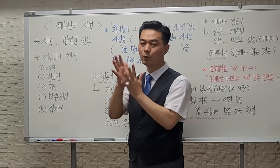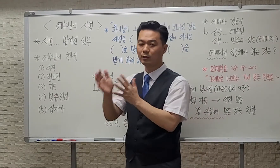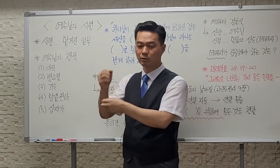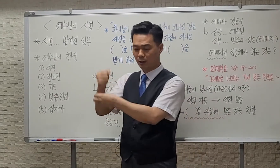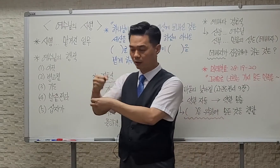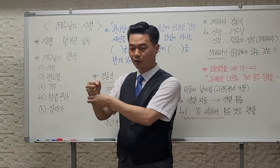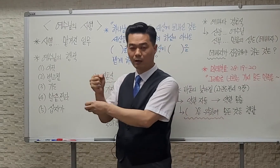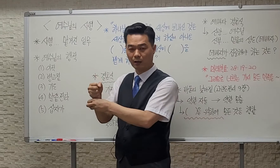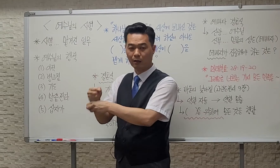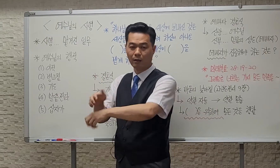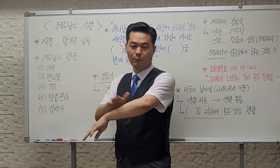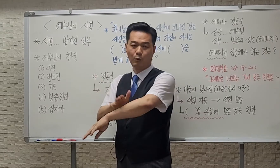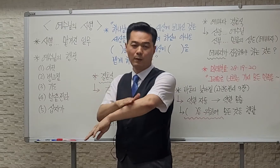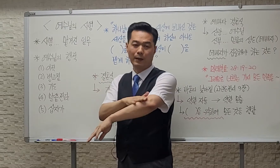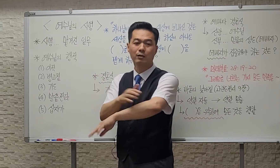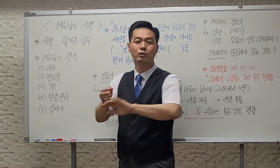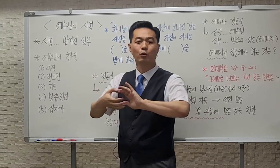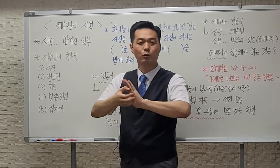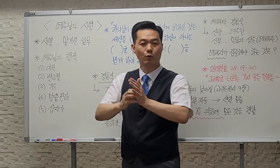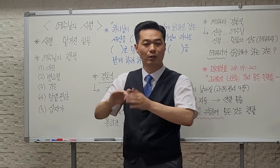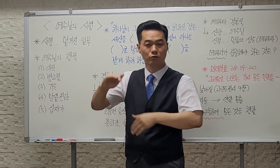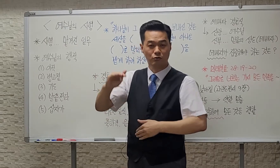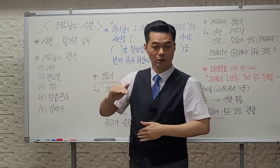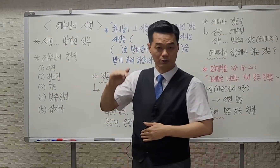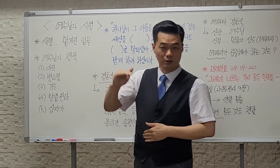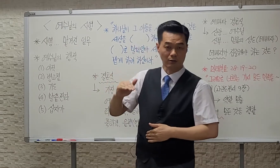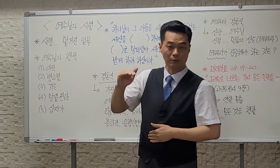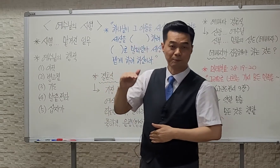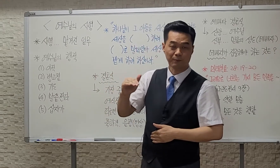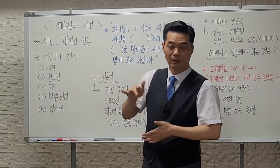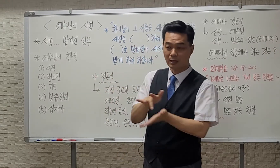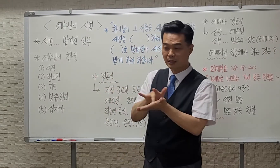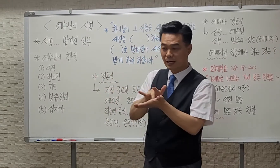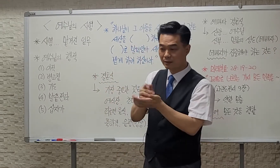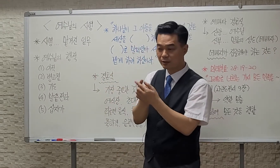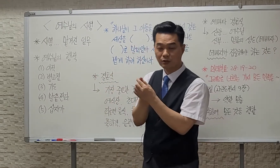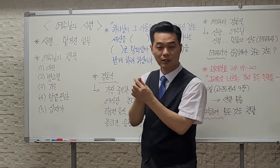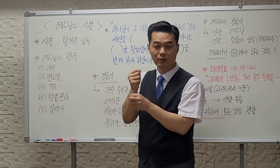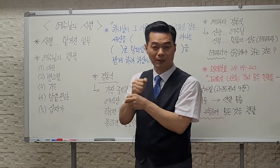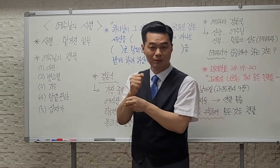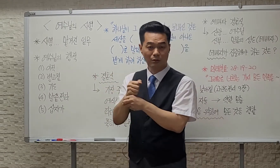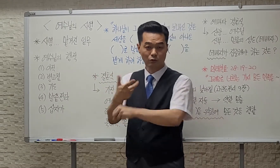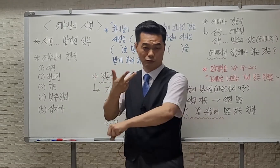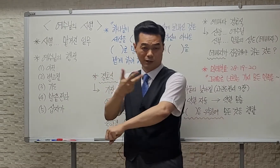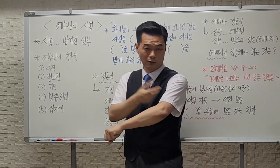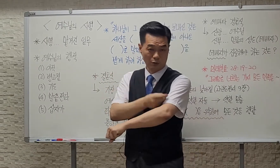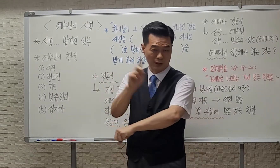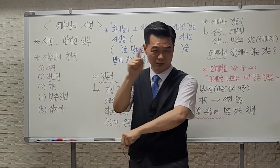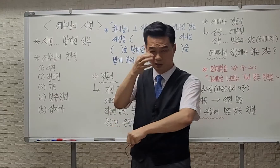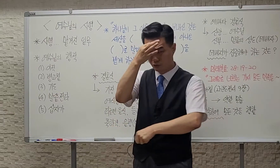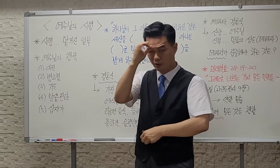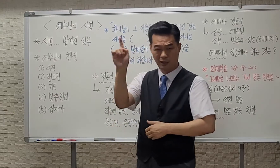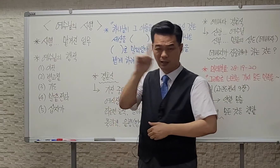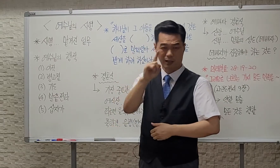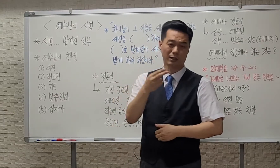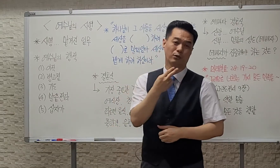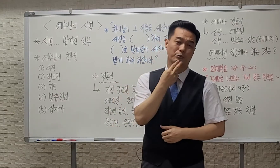같은 거 캐다가 몸에 바르는 정도의 수준이었어요. 약을 정제해서 만들고 주사를 놓고 하는 기술이 하나도